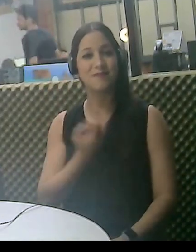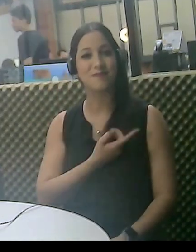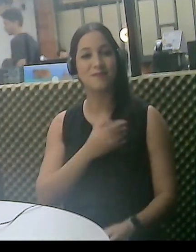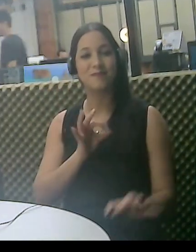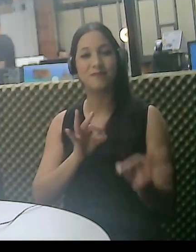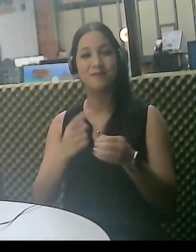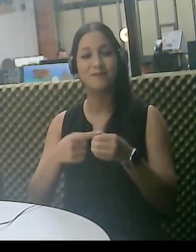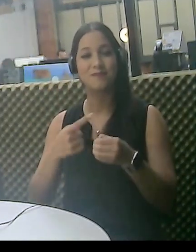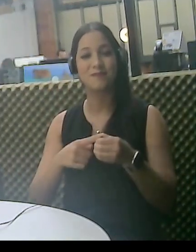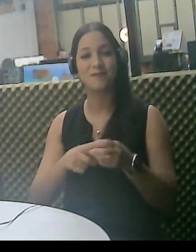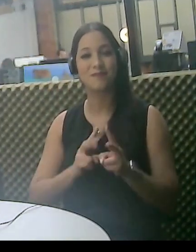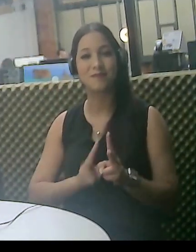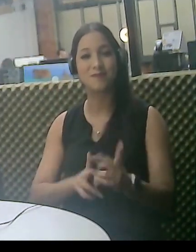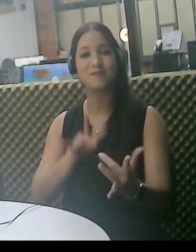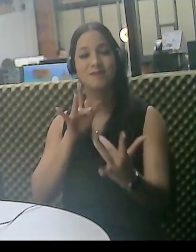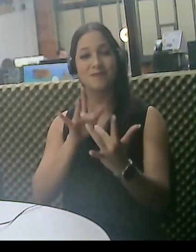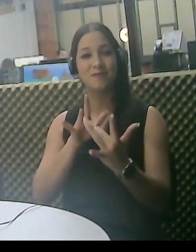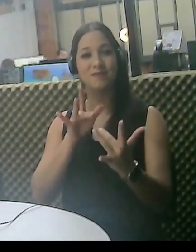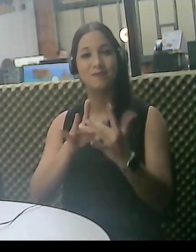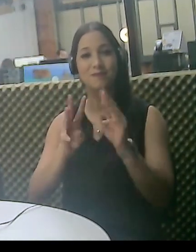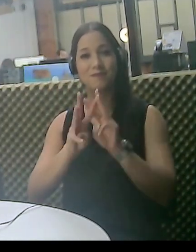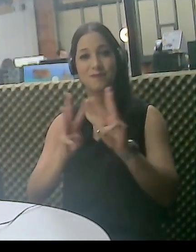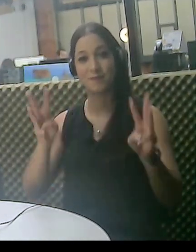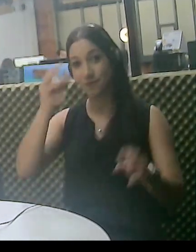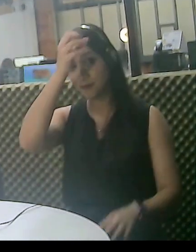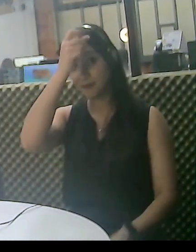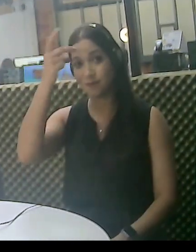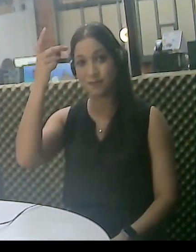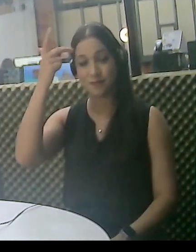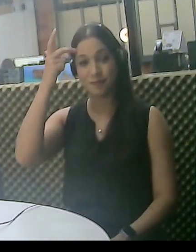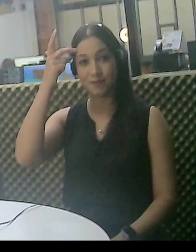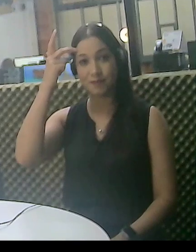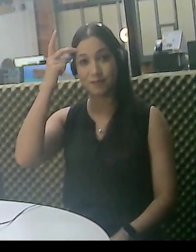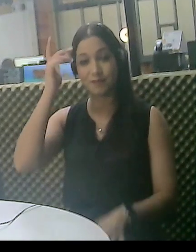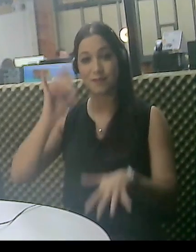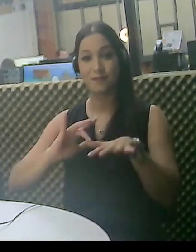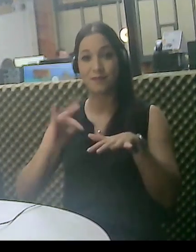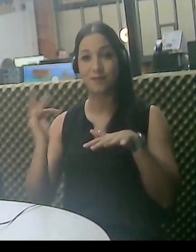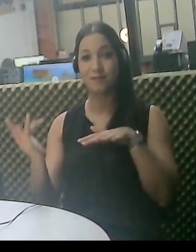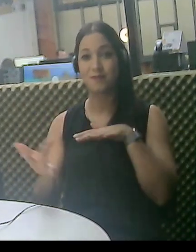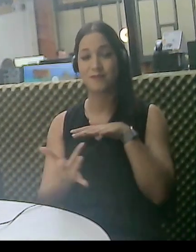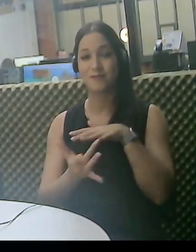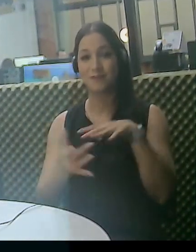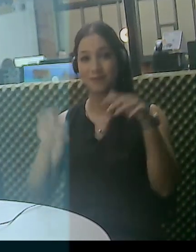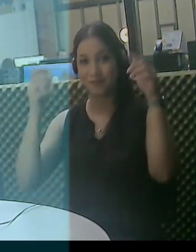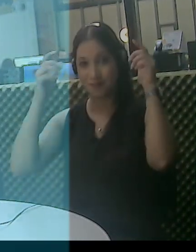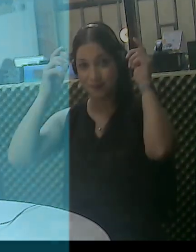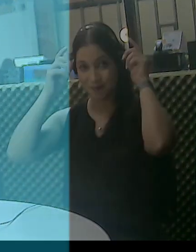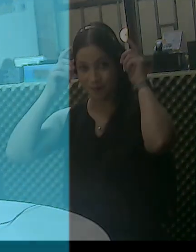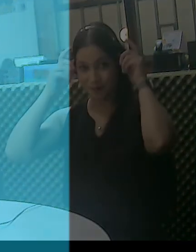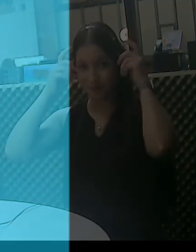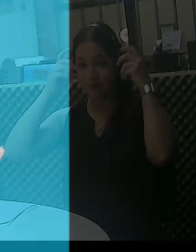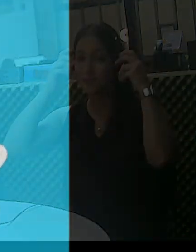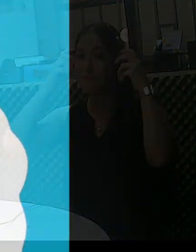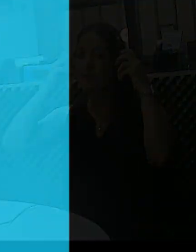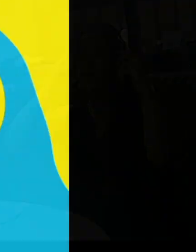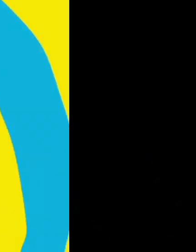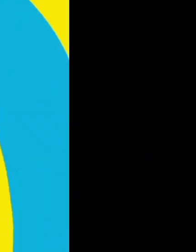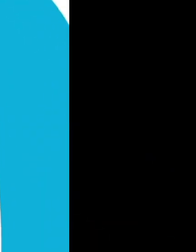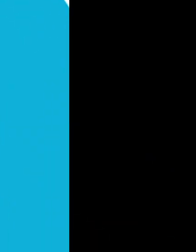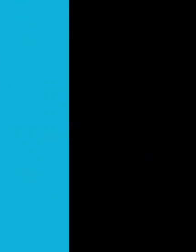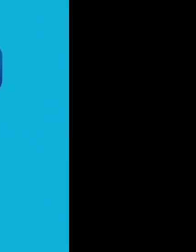da Rádio Nossa Cidade. Continue conosco no portal da Prefeitura e nas redes sociais.